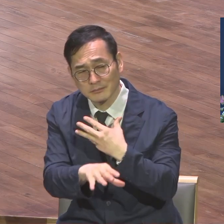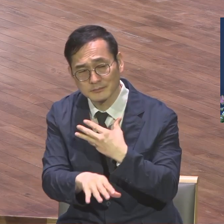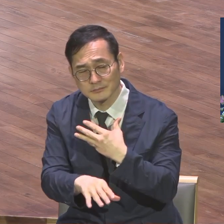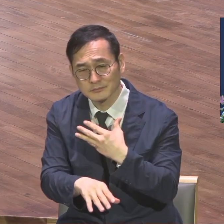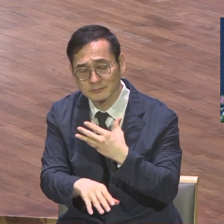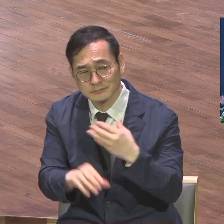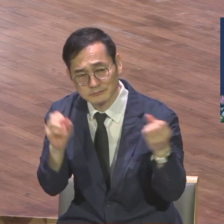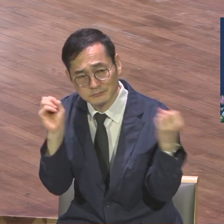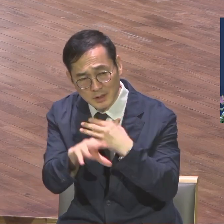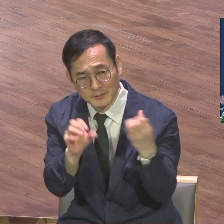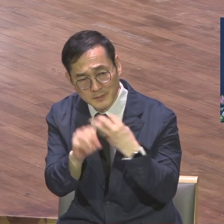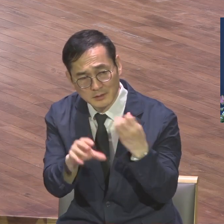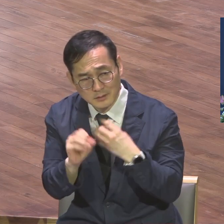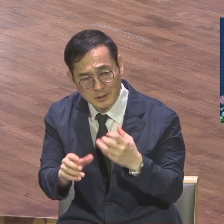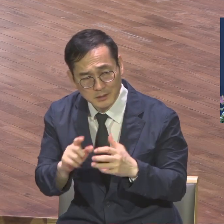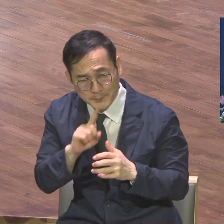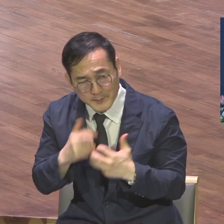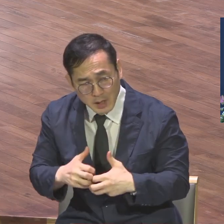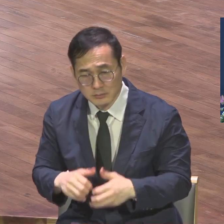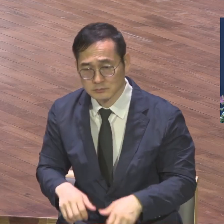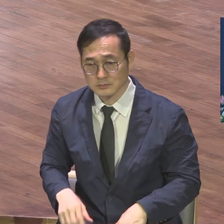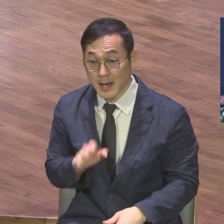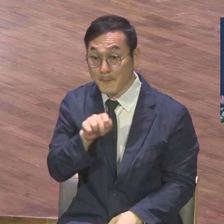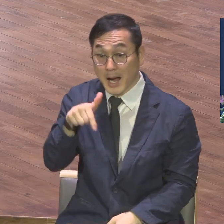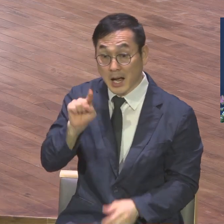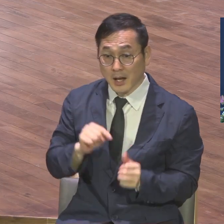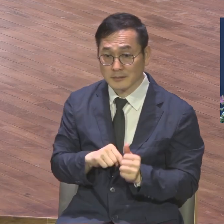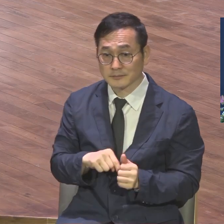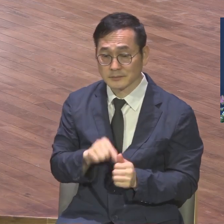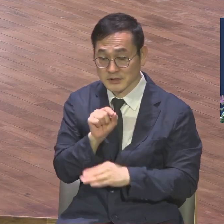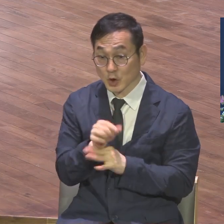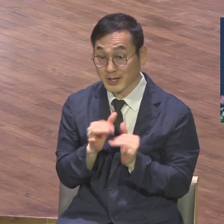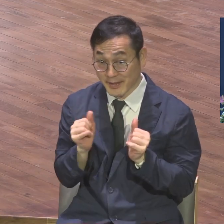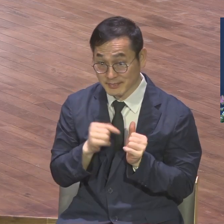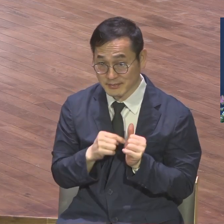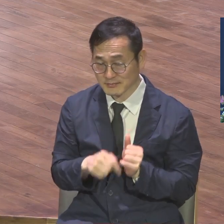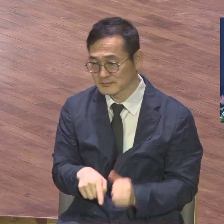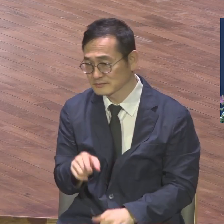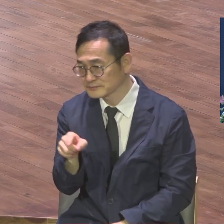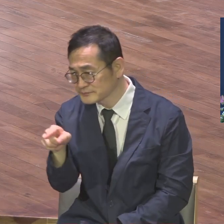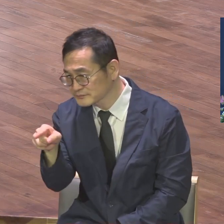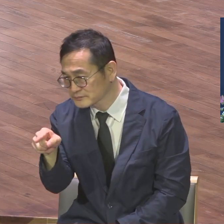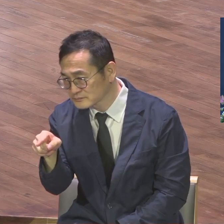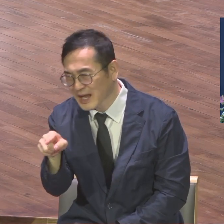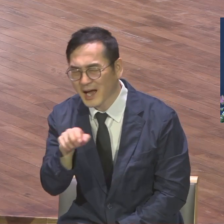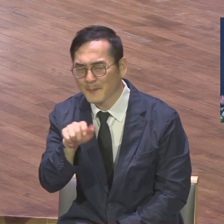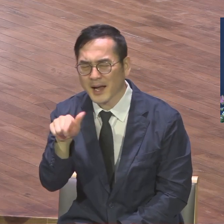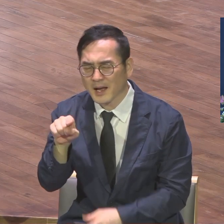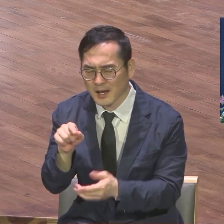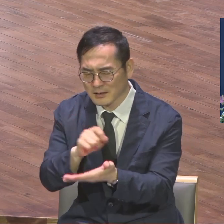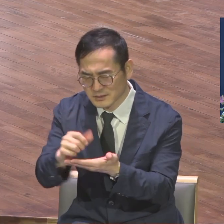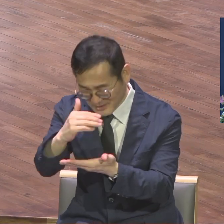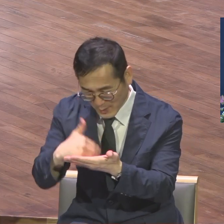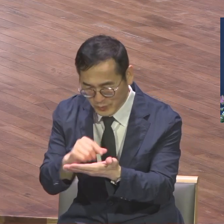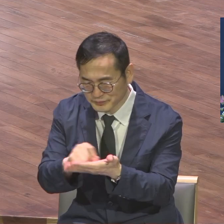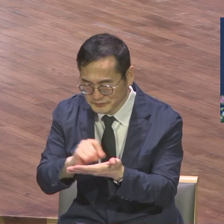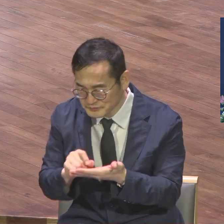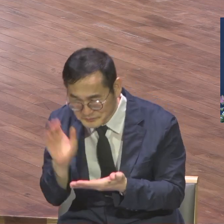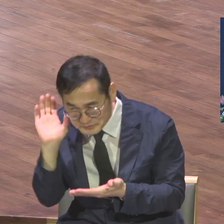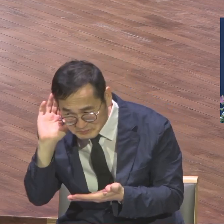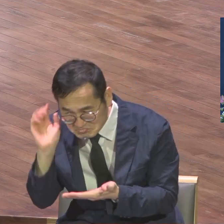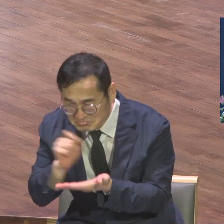명쾌하게 답변하시는 것을 보고 있던 이 서기관이 야 정말 기가